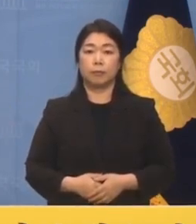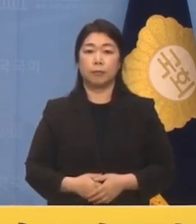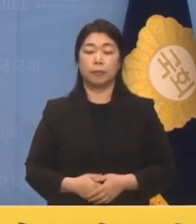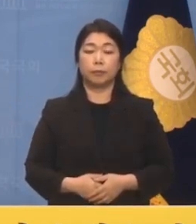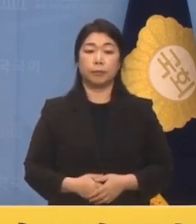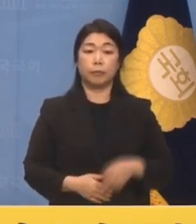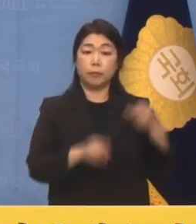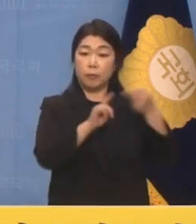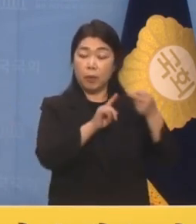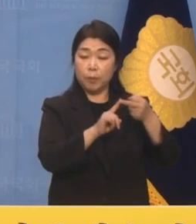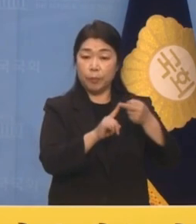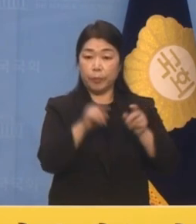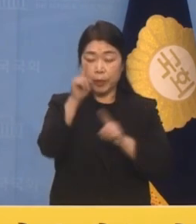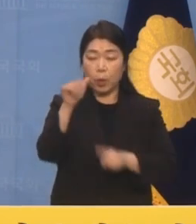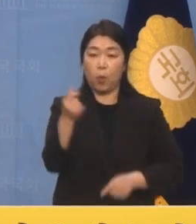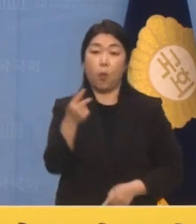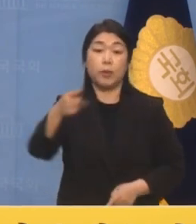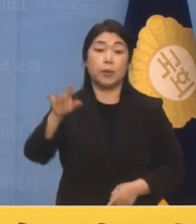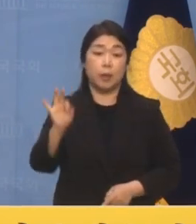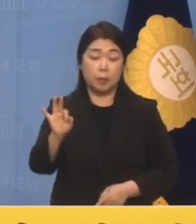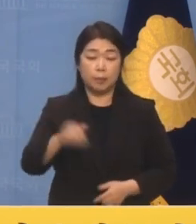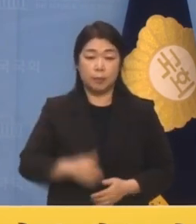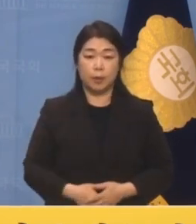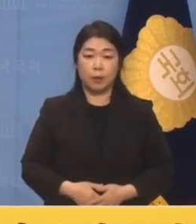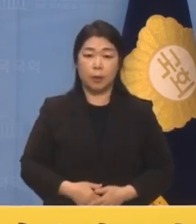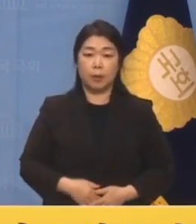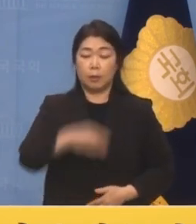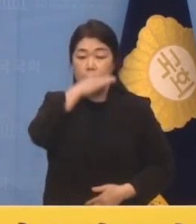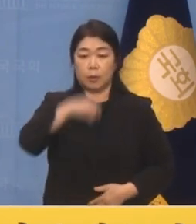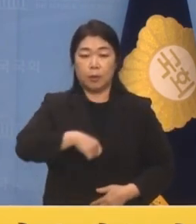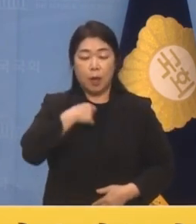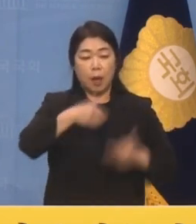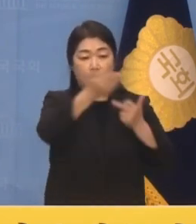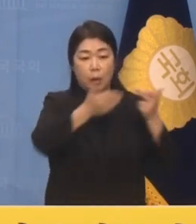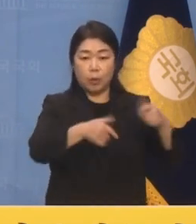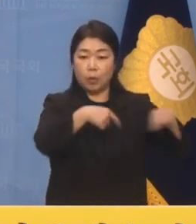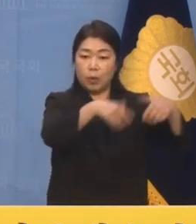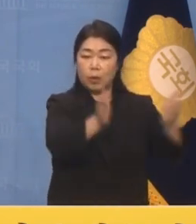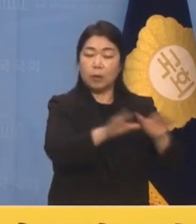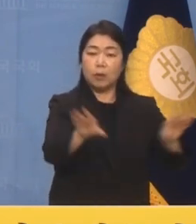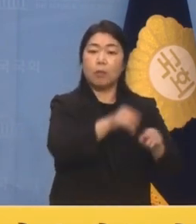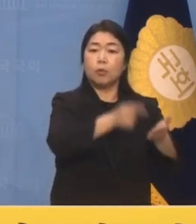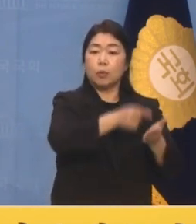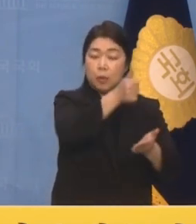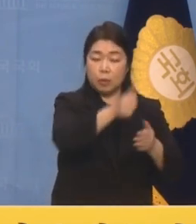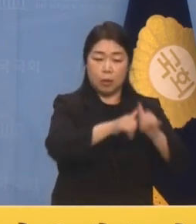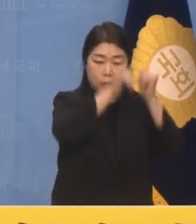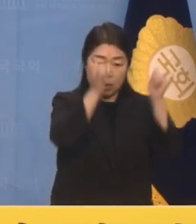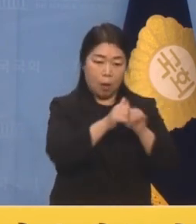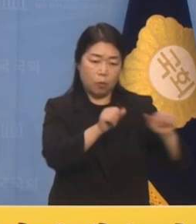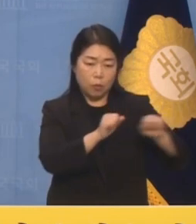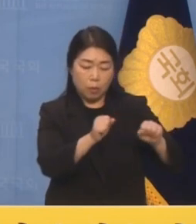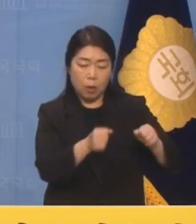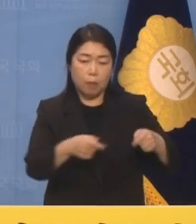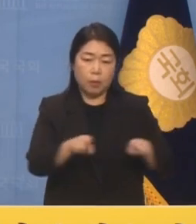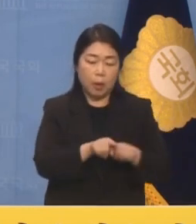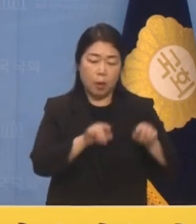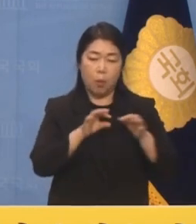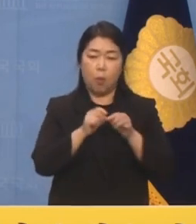비례 12번 이호성 후보는 녹색정의당 강원도당 사무처장으로 사회운동과 함께